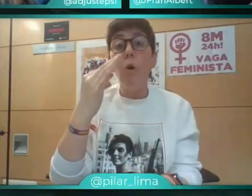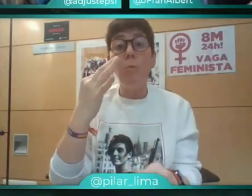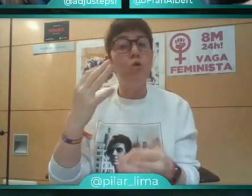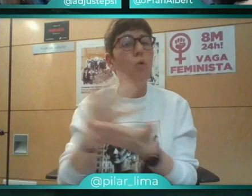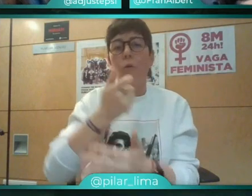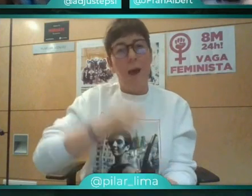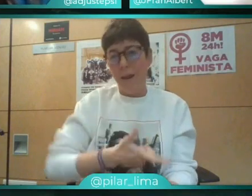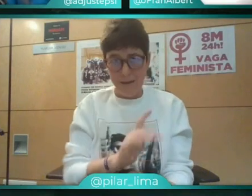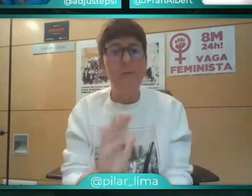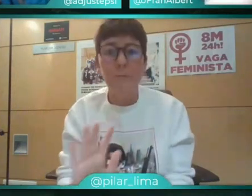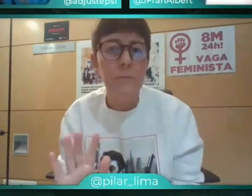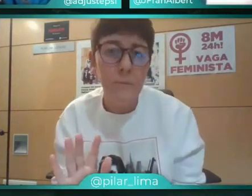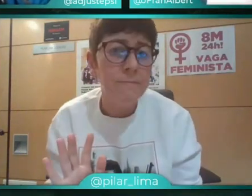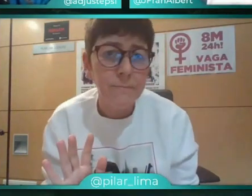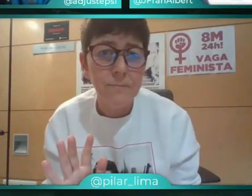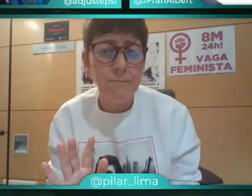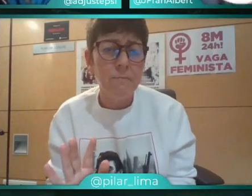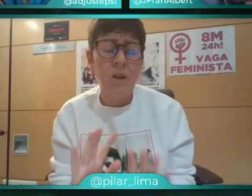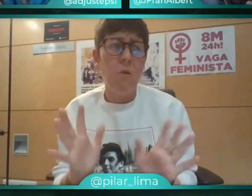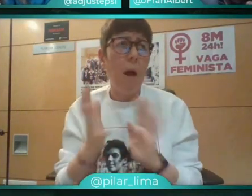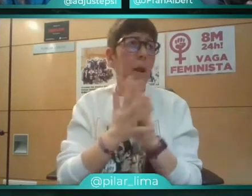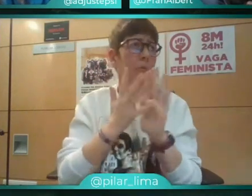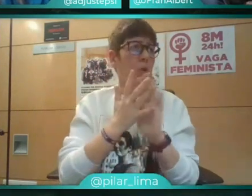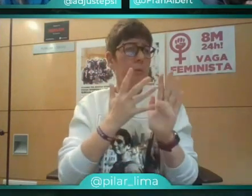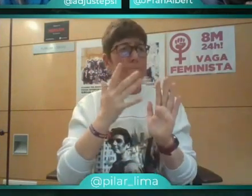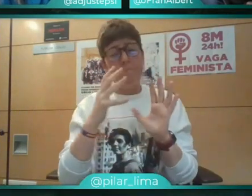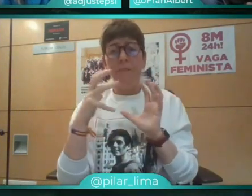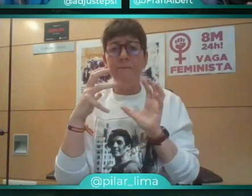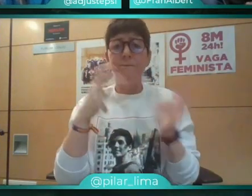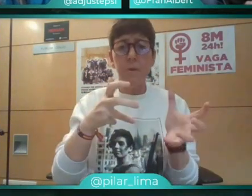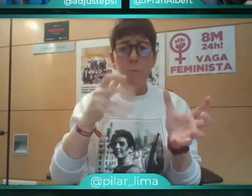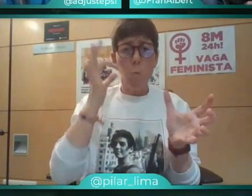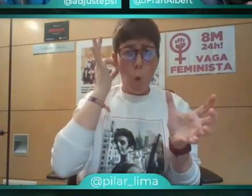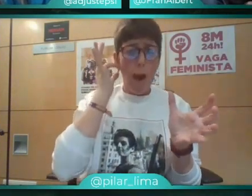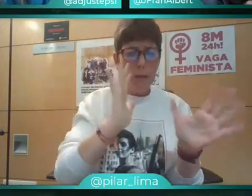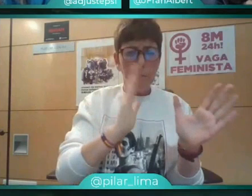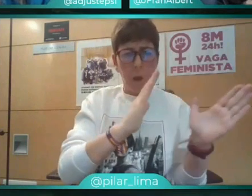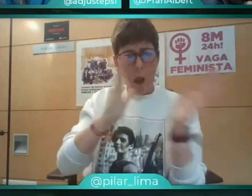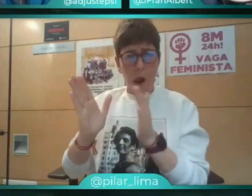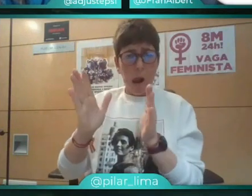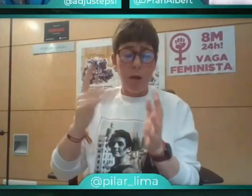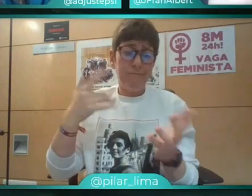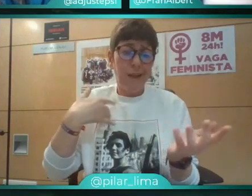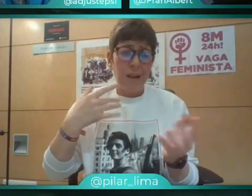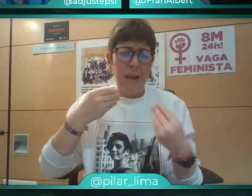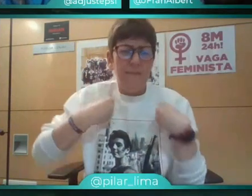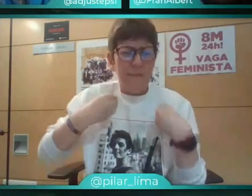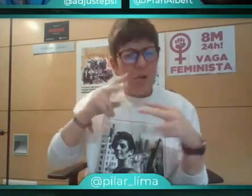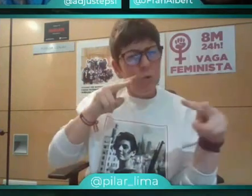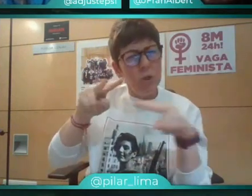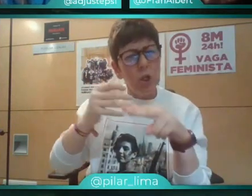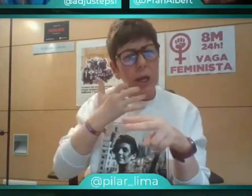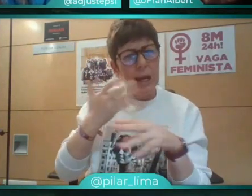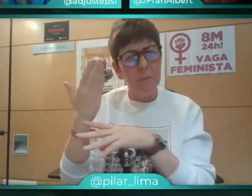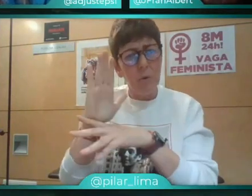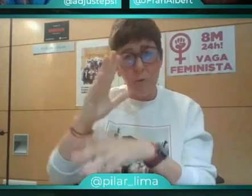que asumir que contra podemos todo vale hablamos de violencia contra las mujeres